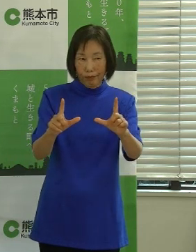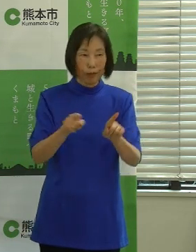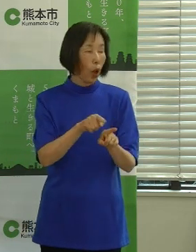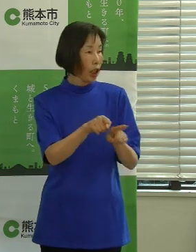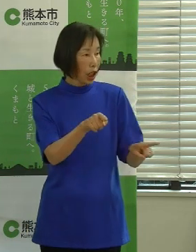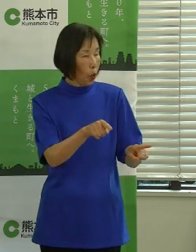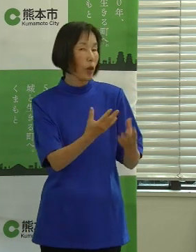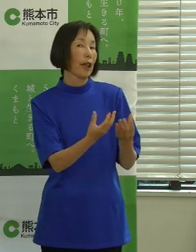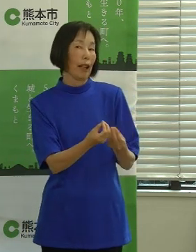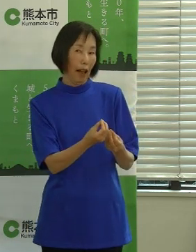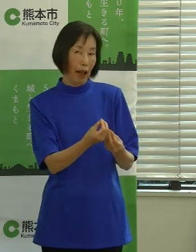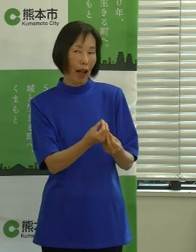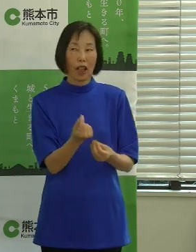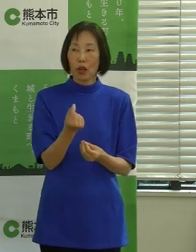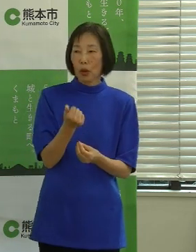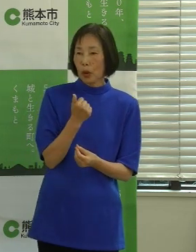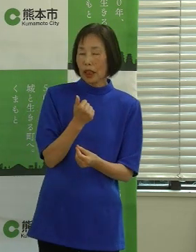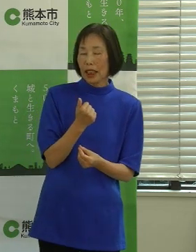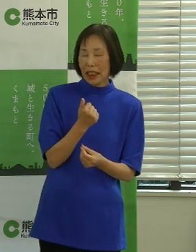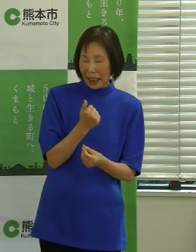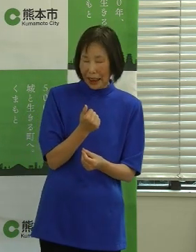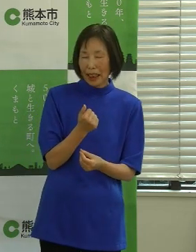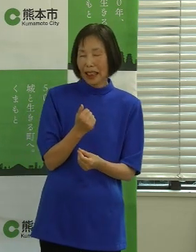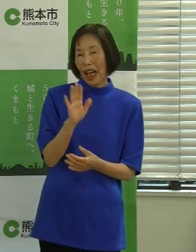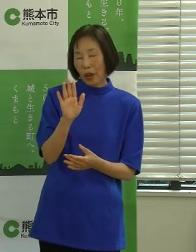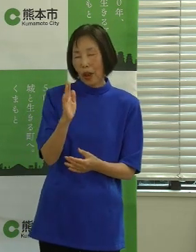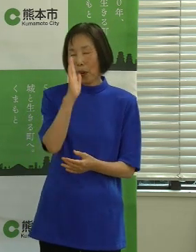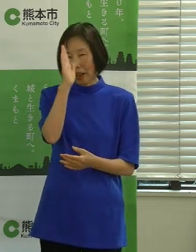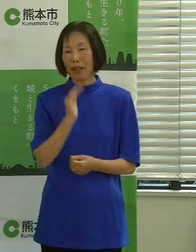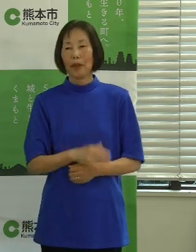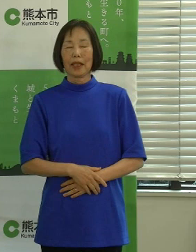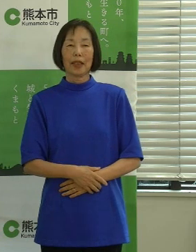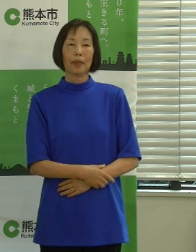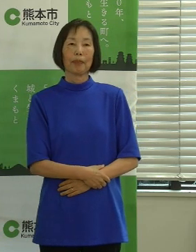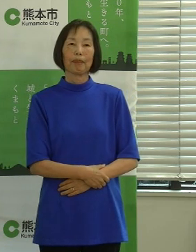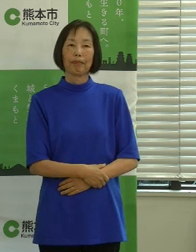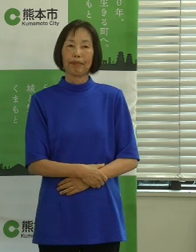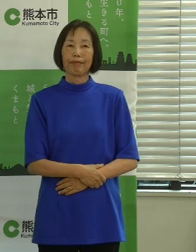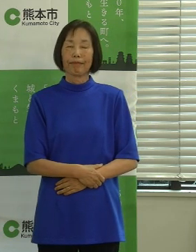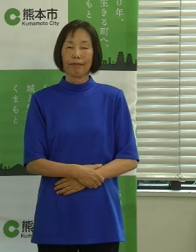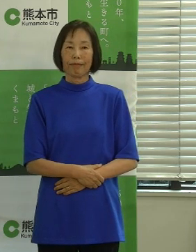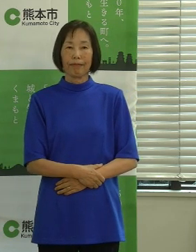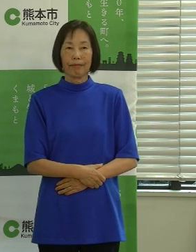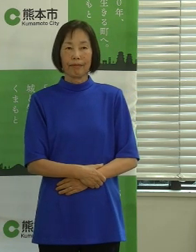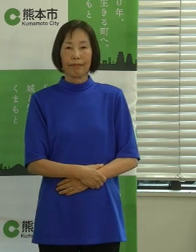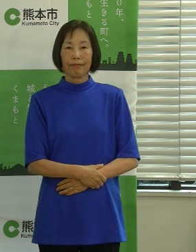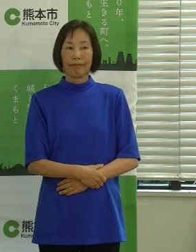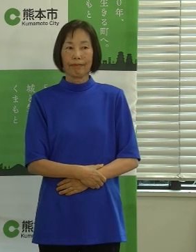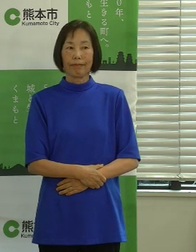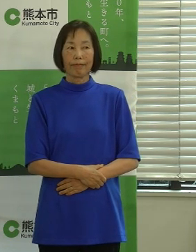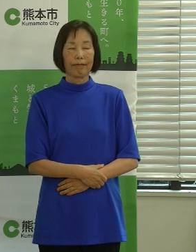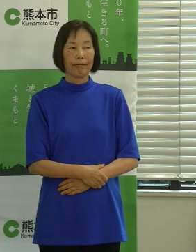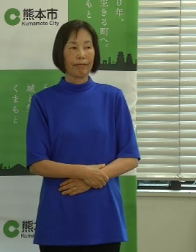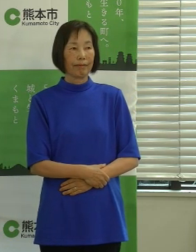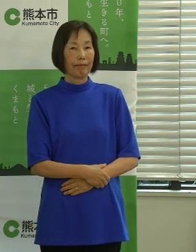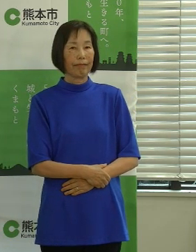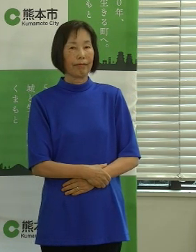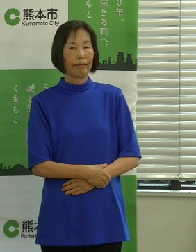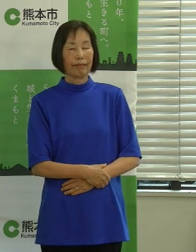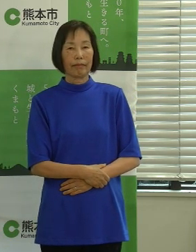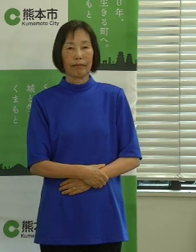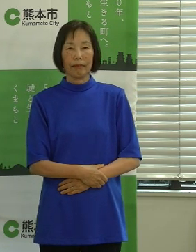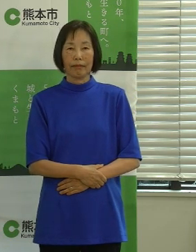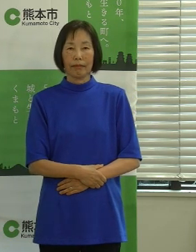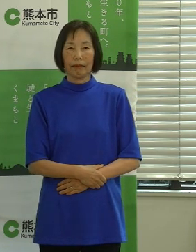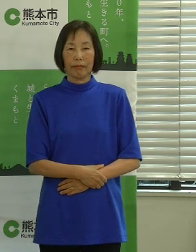すみません、少しお時間をいただければというふうに思います。よろしくお願いします。はい。 かりどうぞ。は